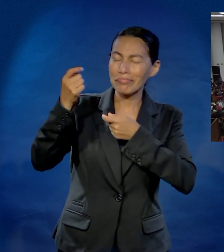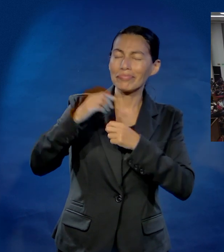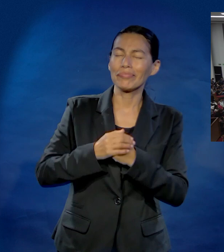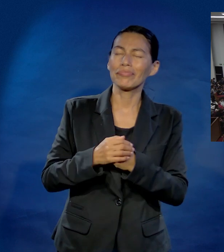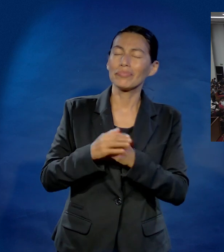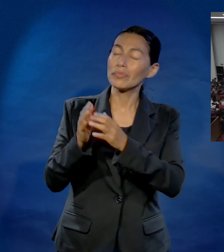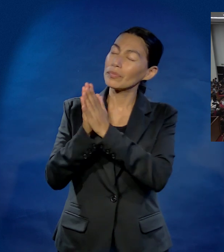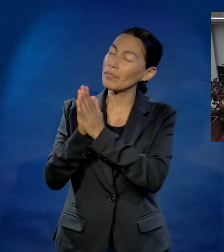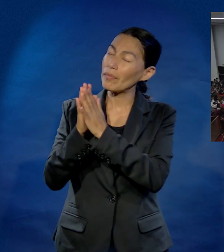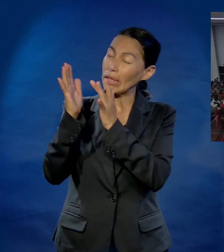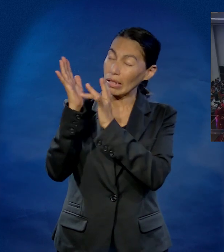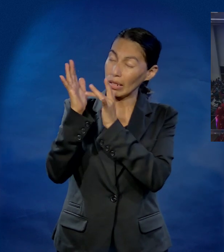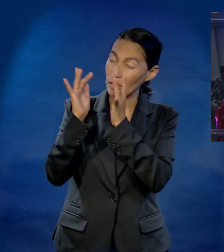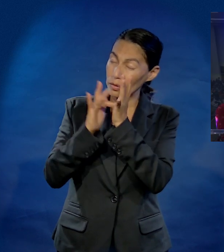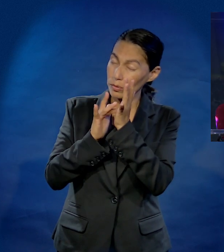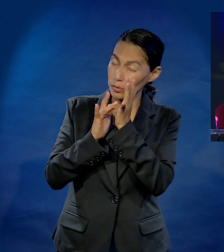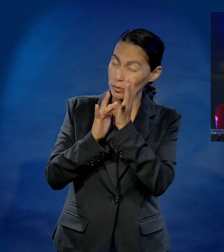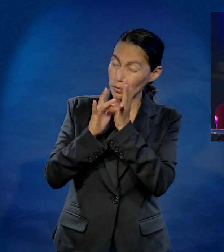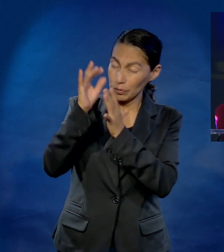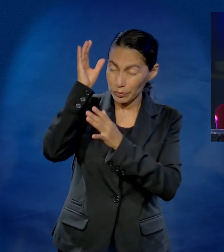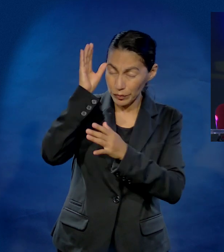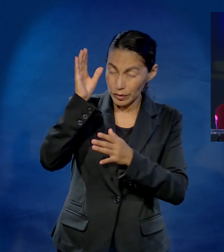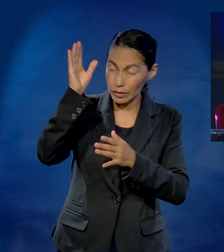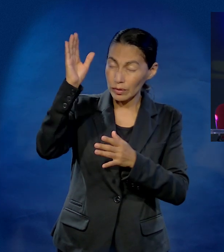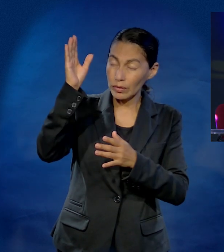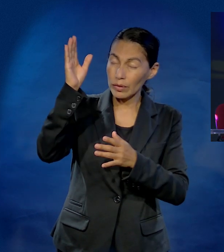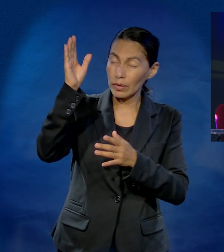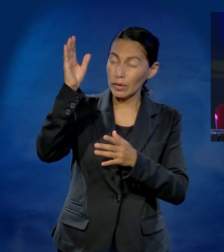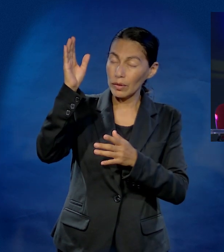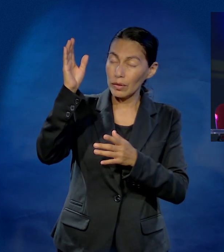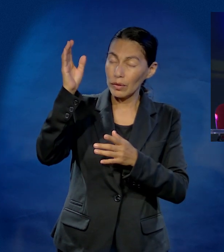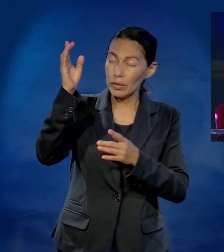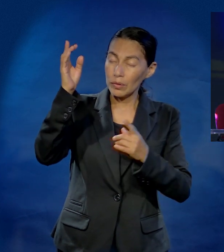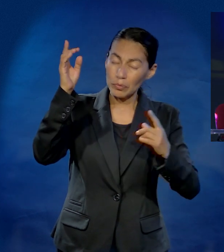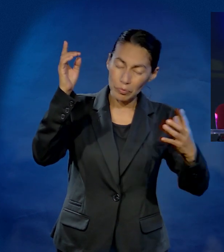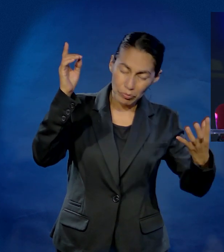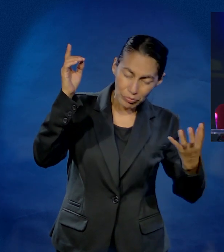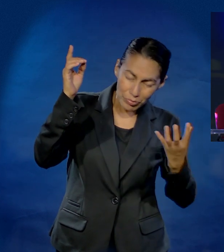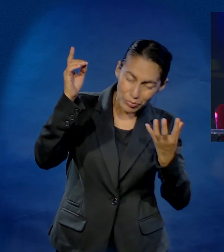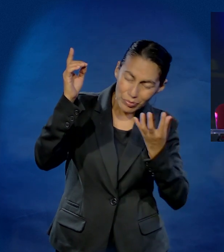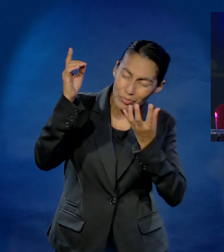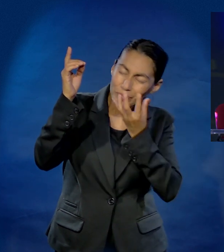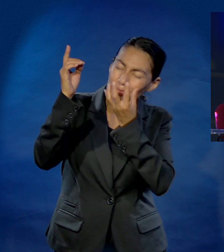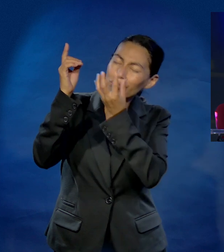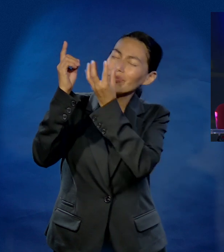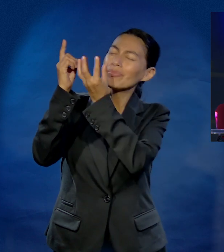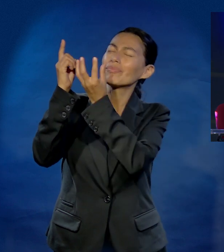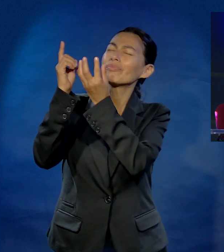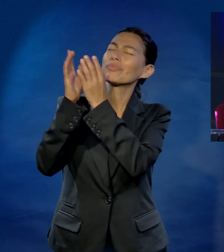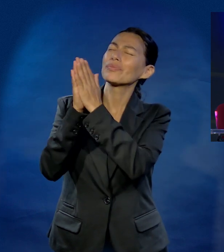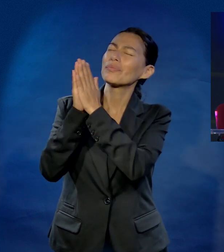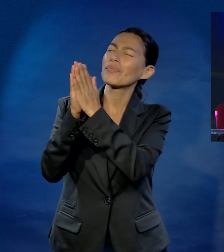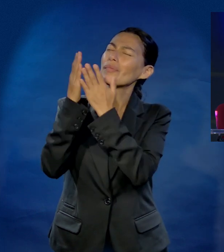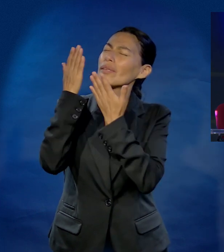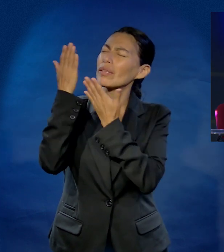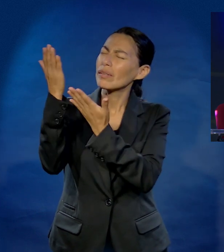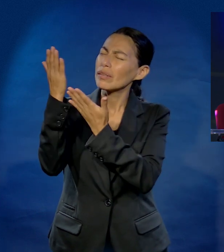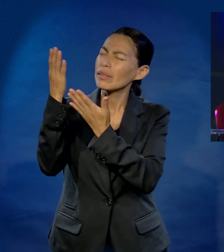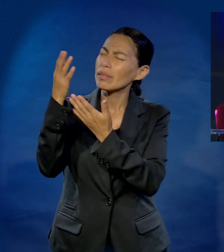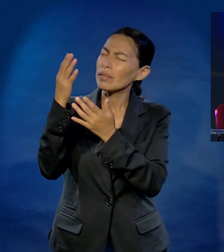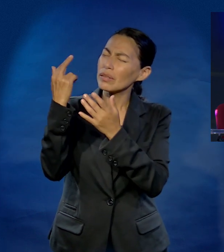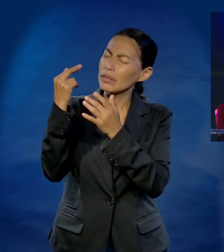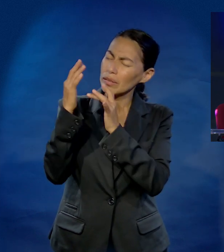vidas. Levanta a Jesucristo, Señor, para que todos seamos atraídos hacia Él.